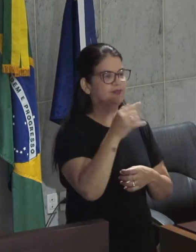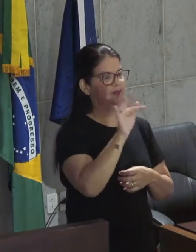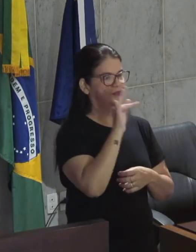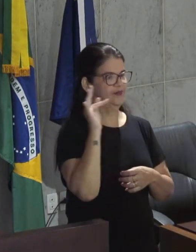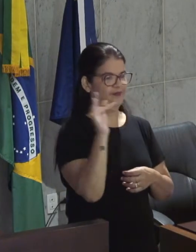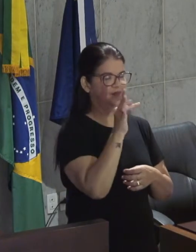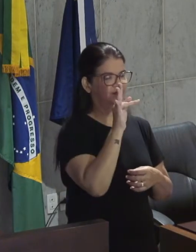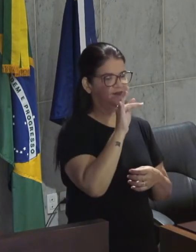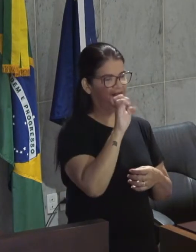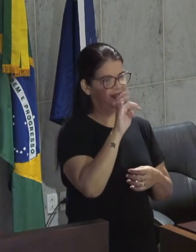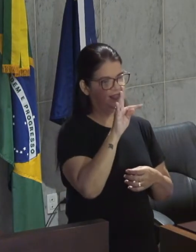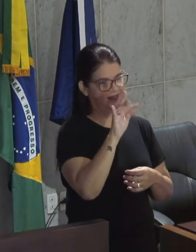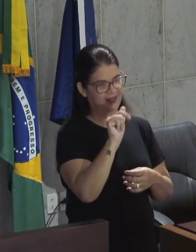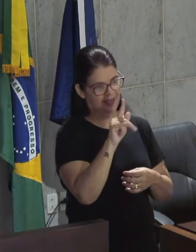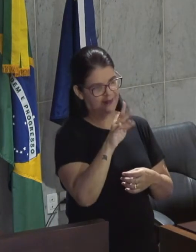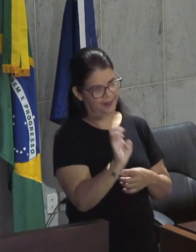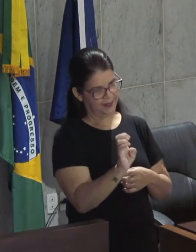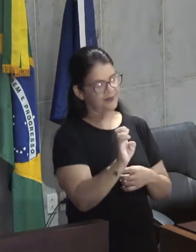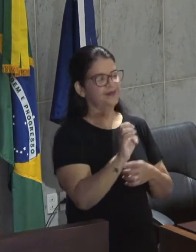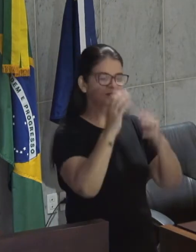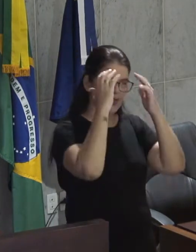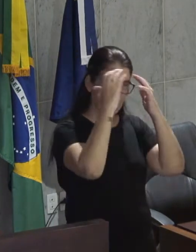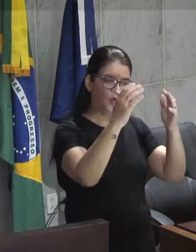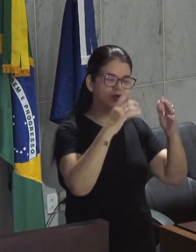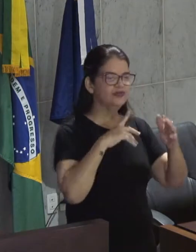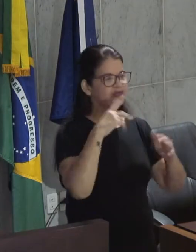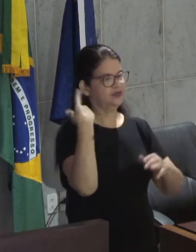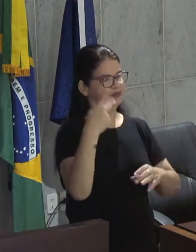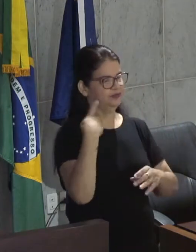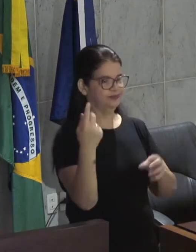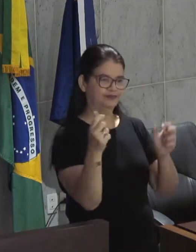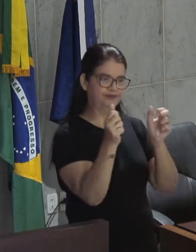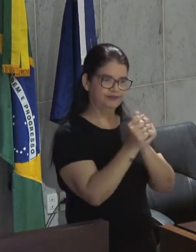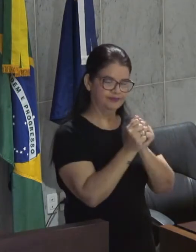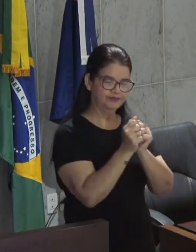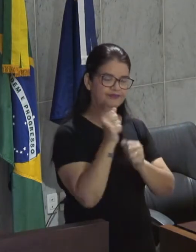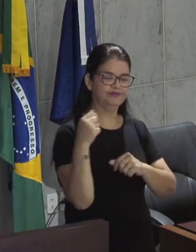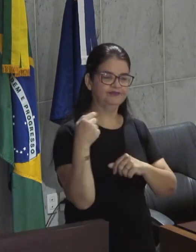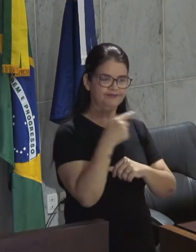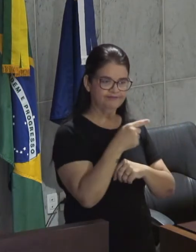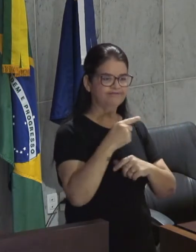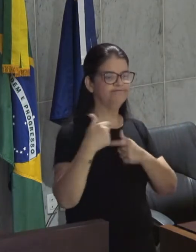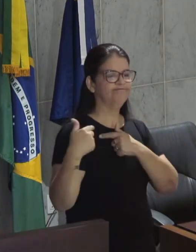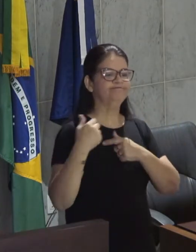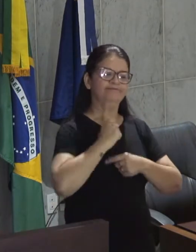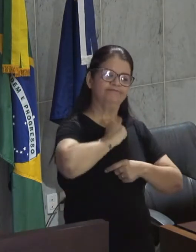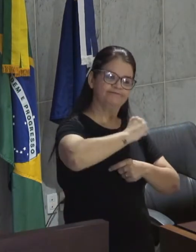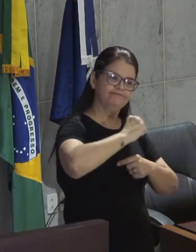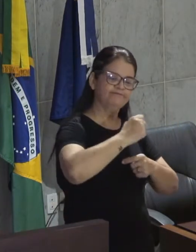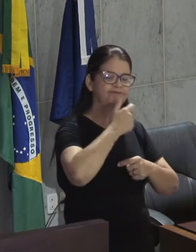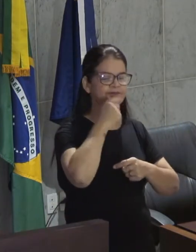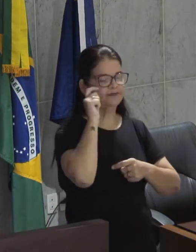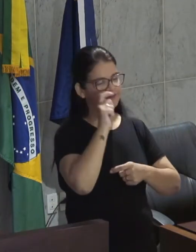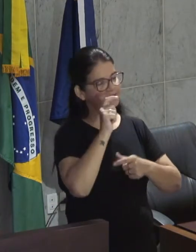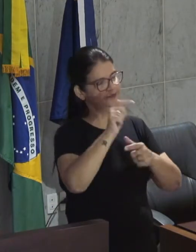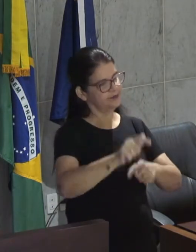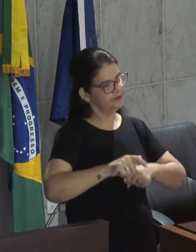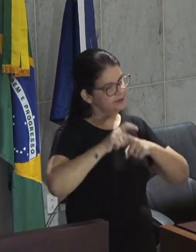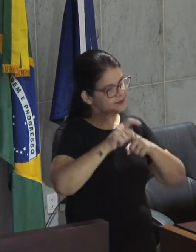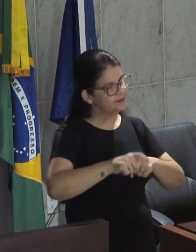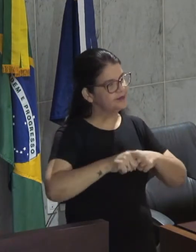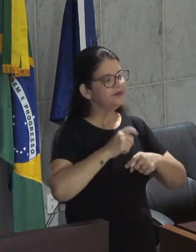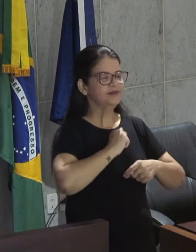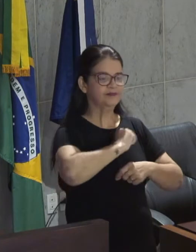da FETAP. Grande honra estar no parlamento ao seu lado, na defesa dos agricultores e agricultoras, em defesa da